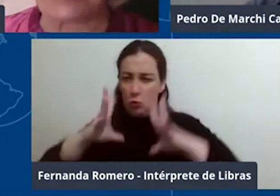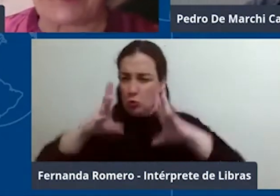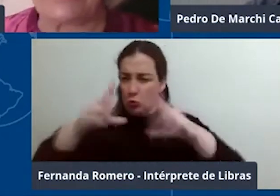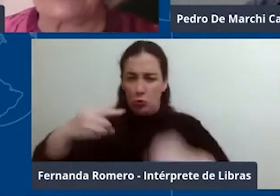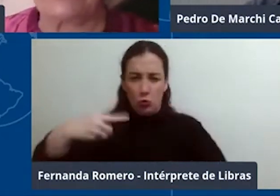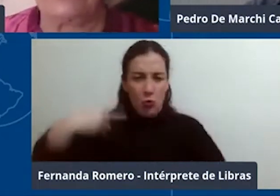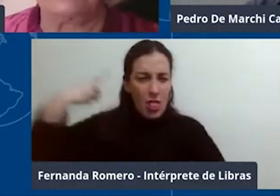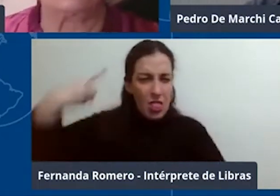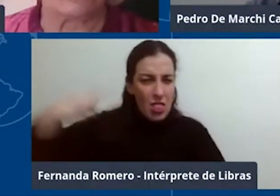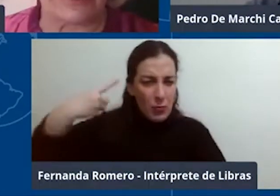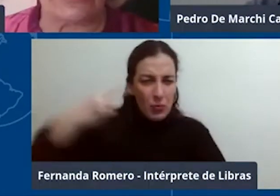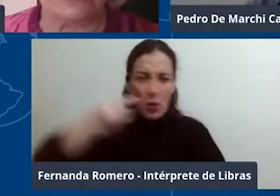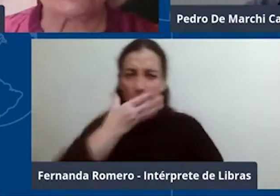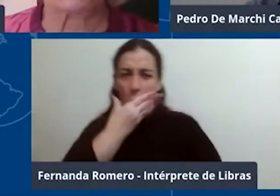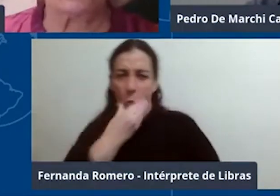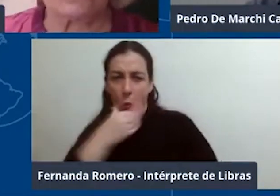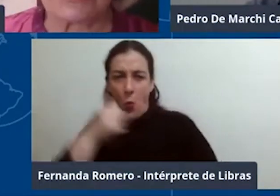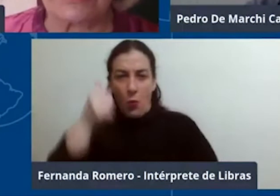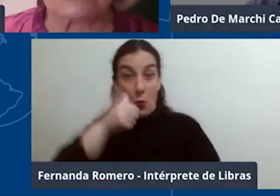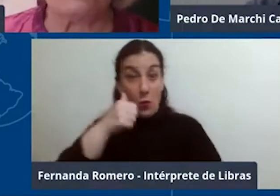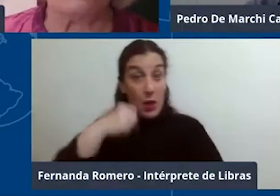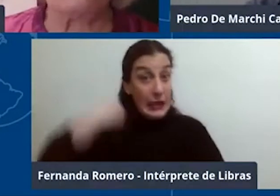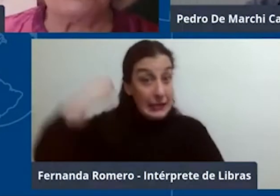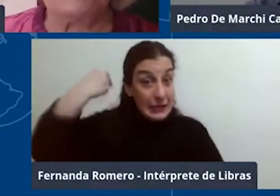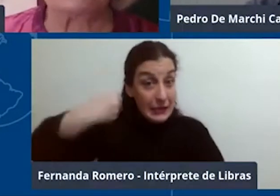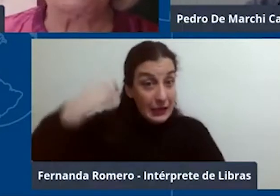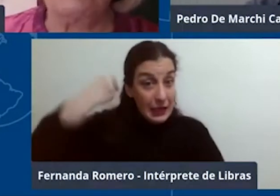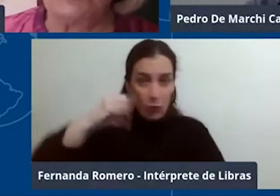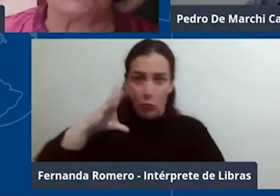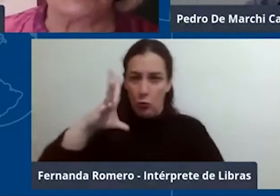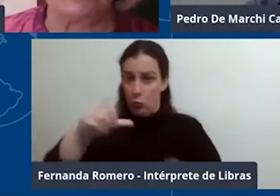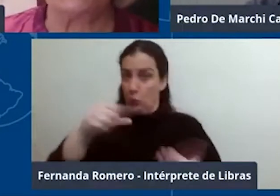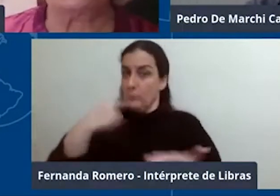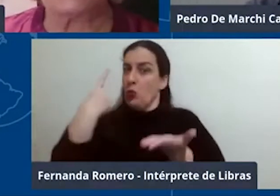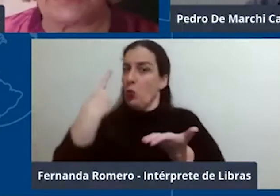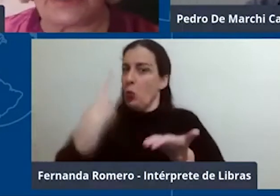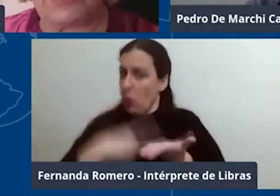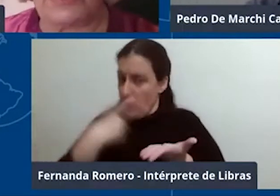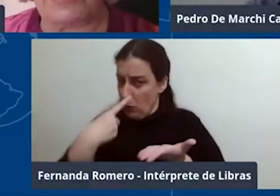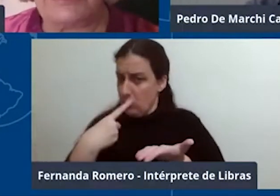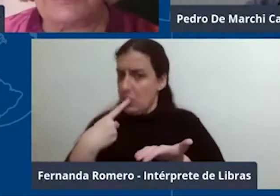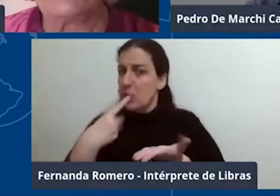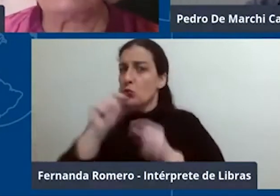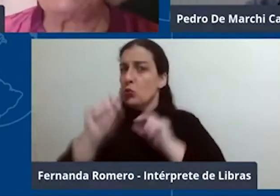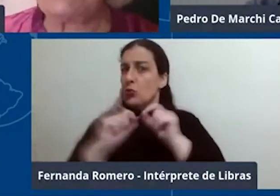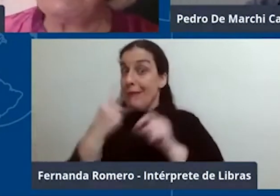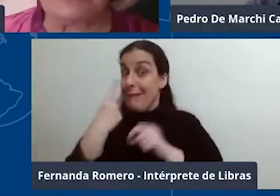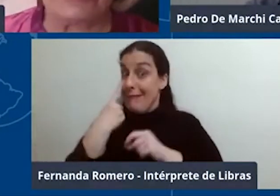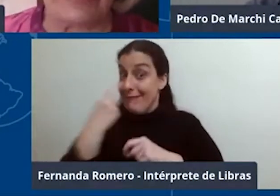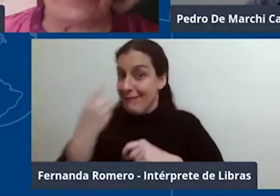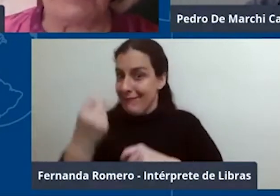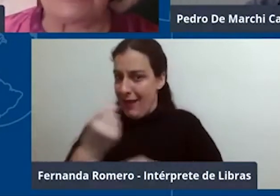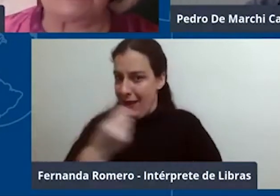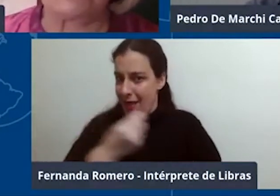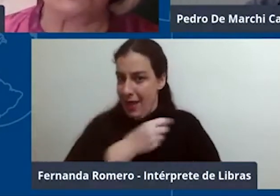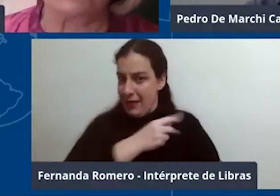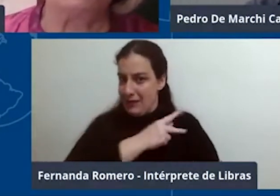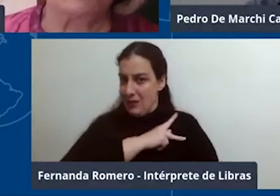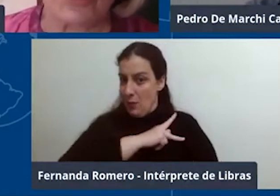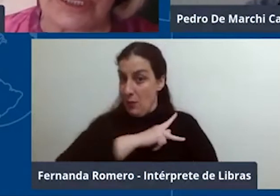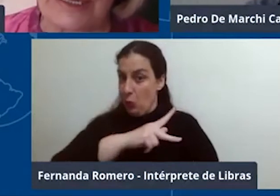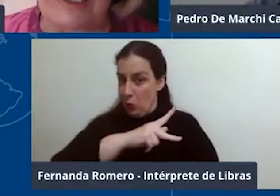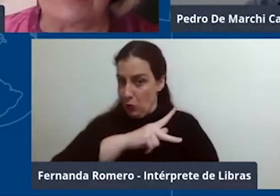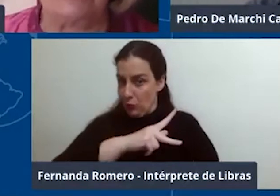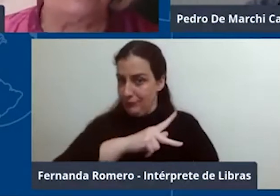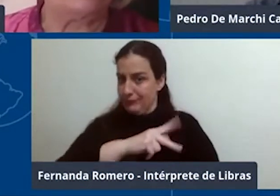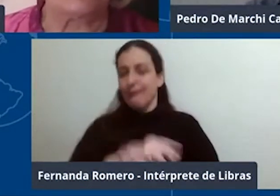e deputadas, e os senadores, todos eles têm um compromisso muito grande com o interesse público. Na pandemia, tiveram uma atitude